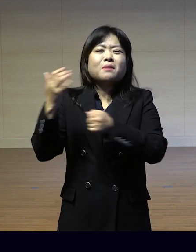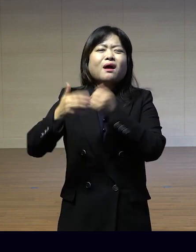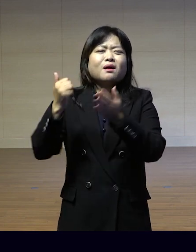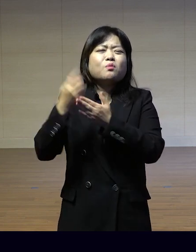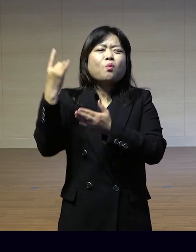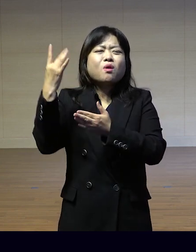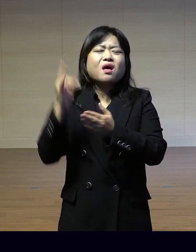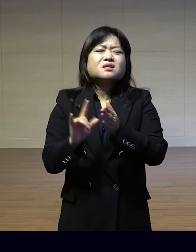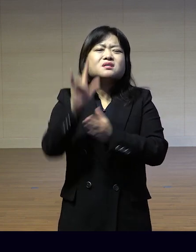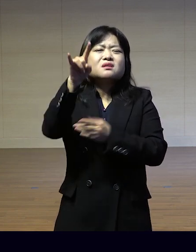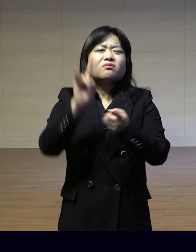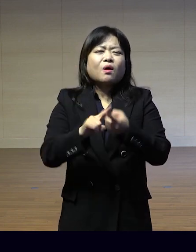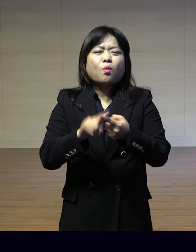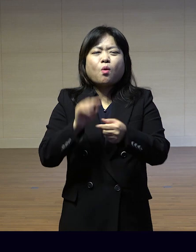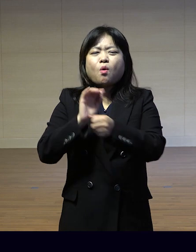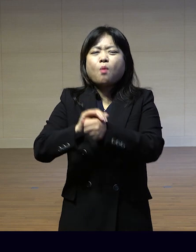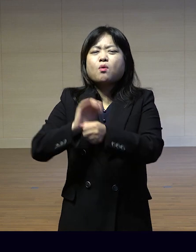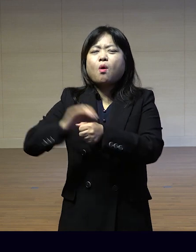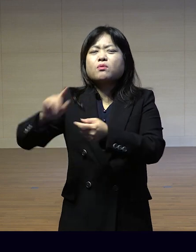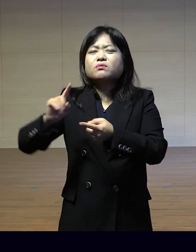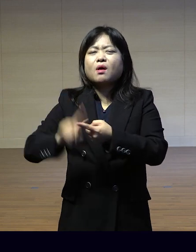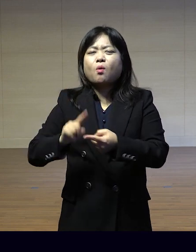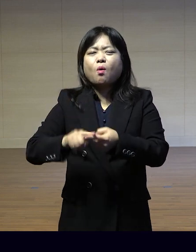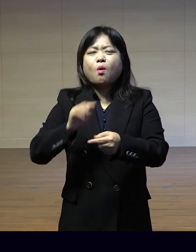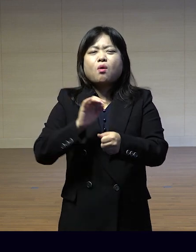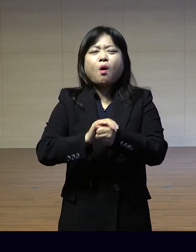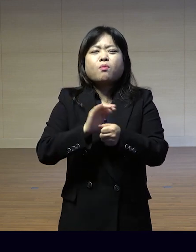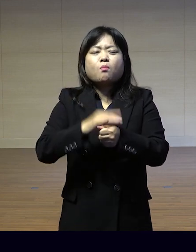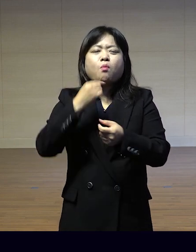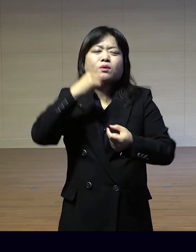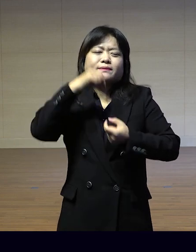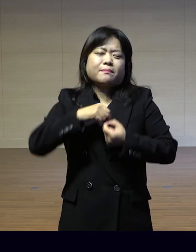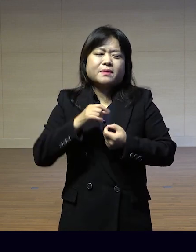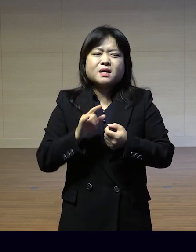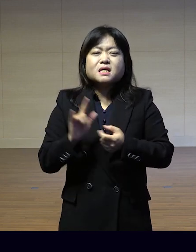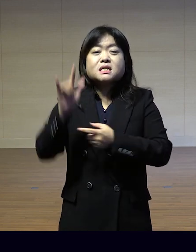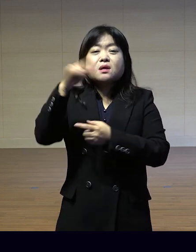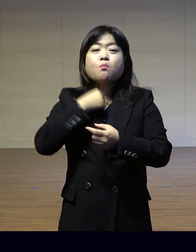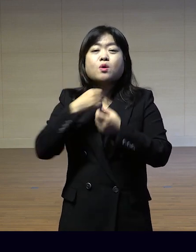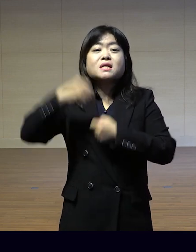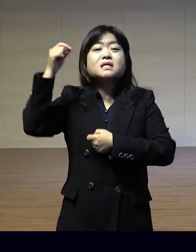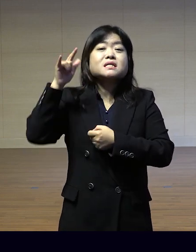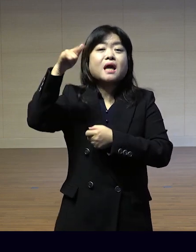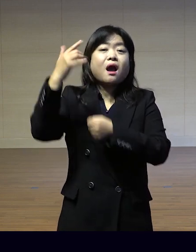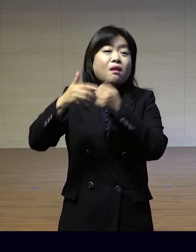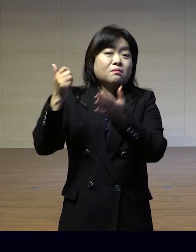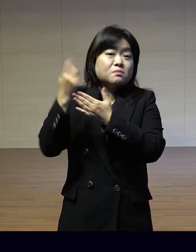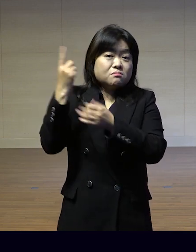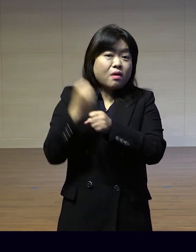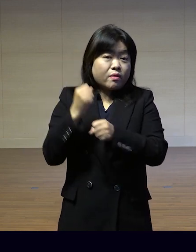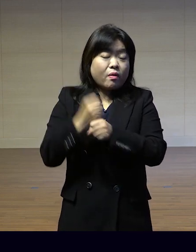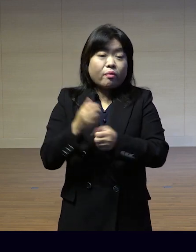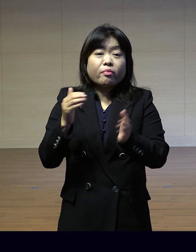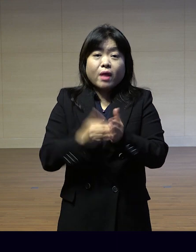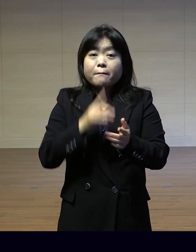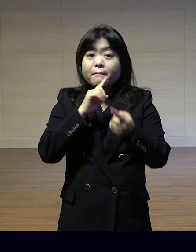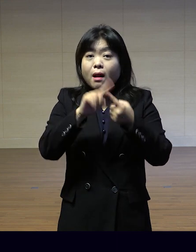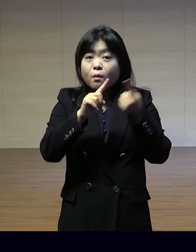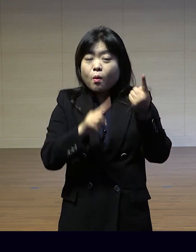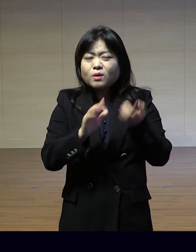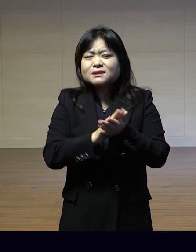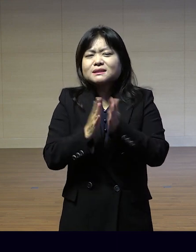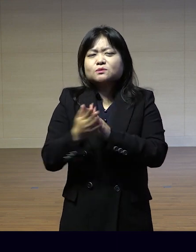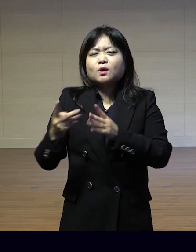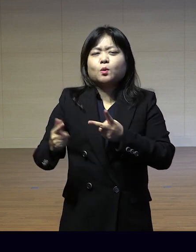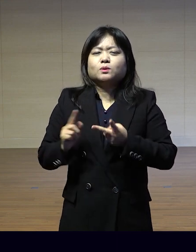기린은 기린대로, 거북이는 거북이대로, 거북이는 목이 짧게 만들고 기린 목이 길게 만들었다는 것이고, 이제